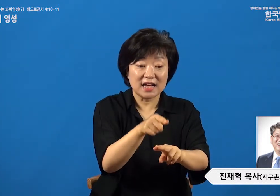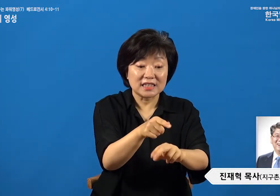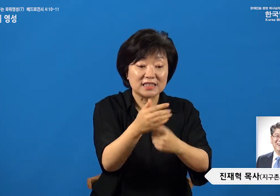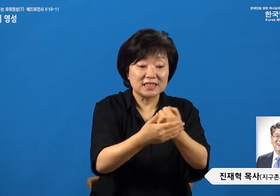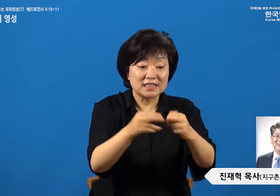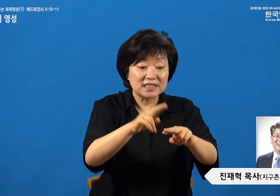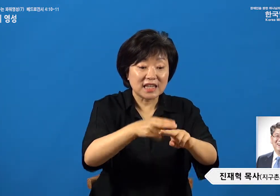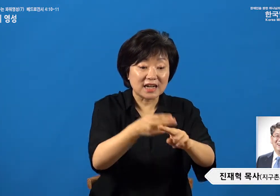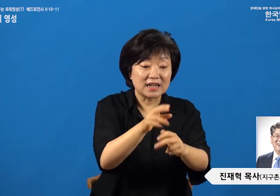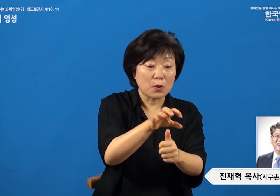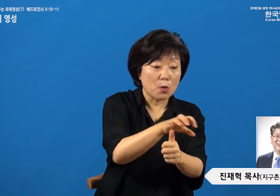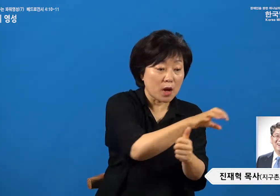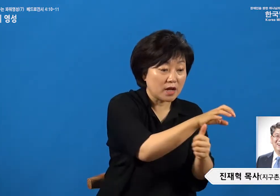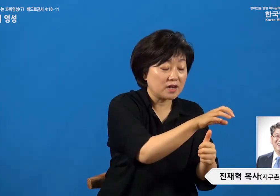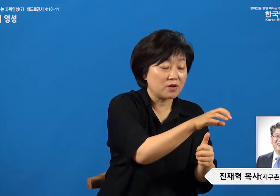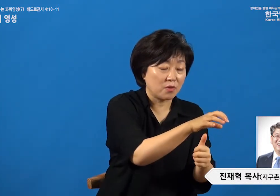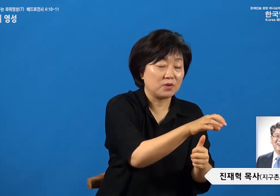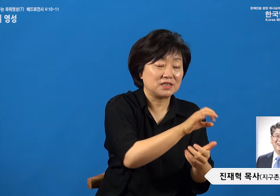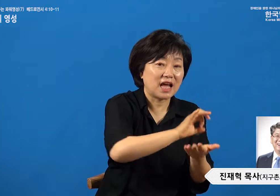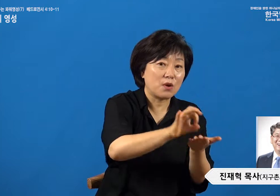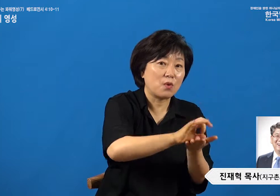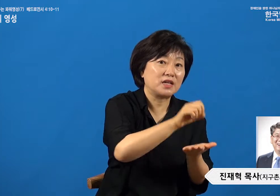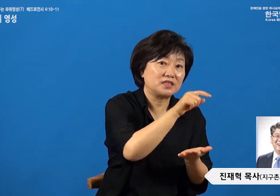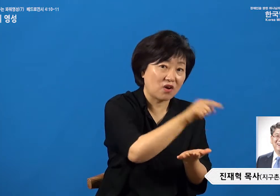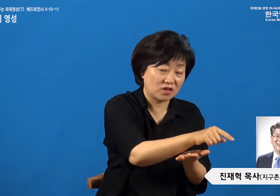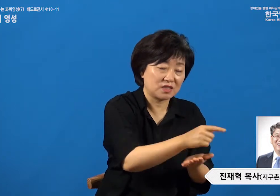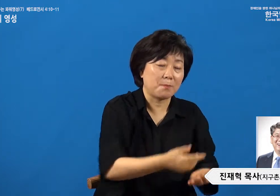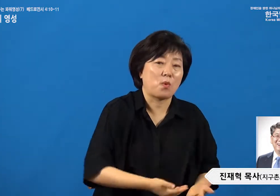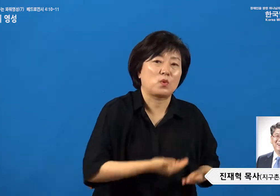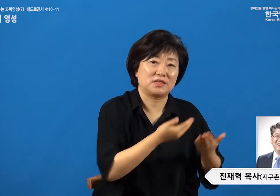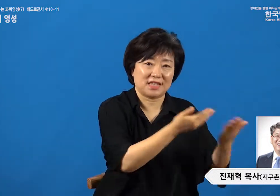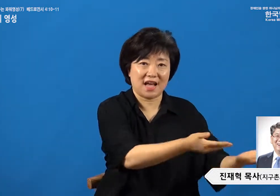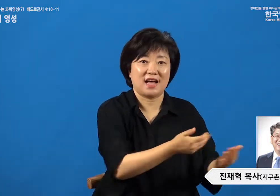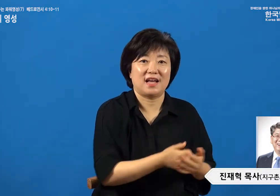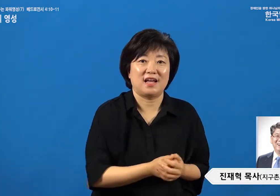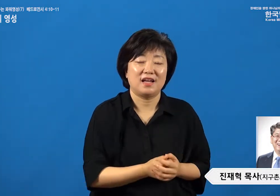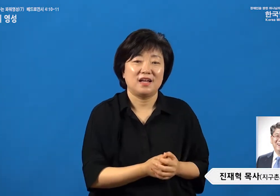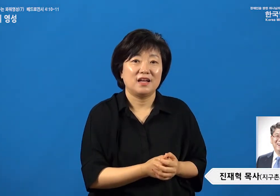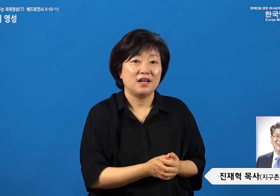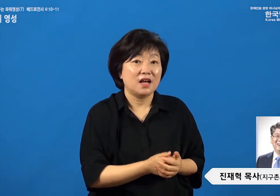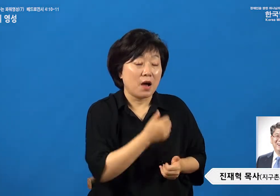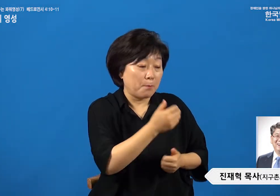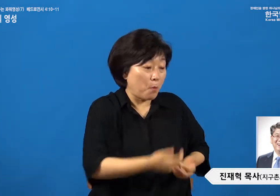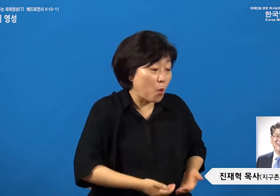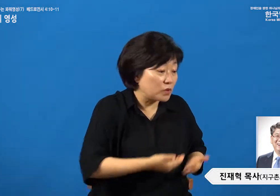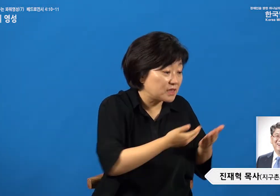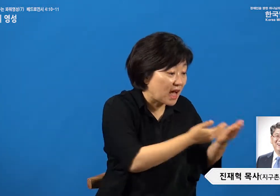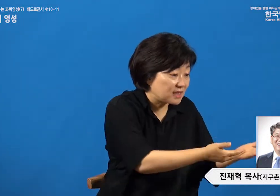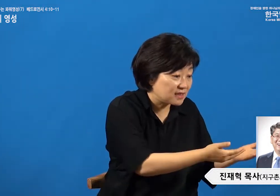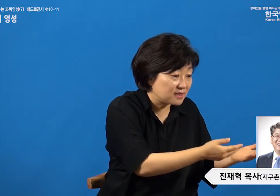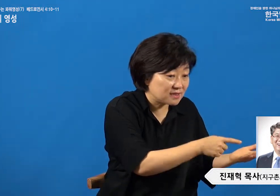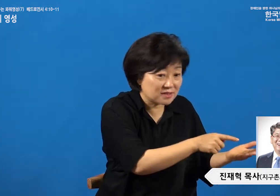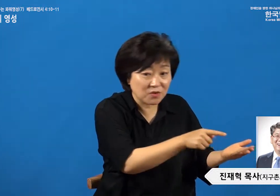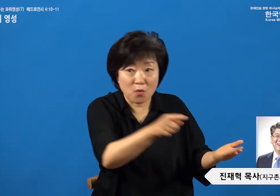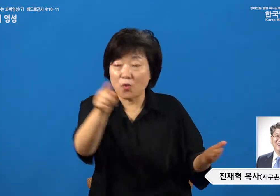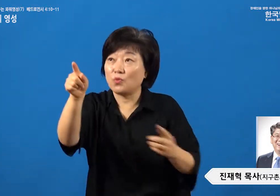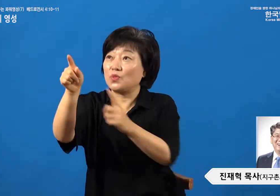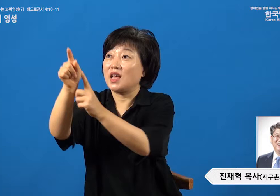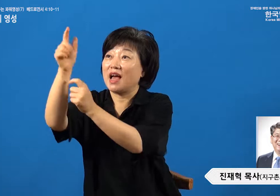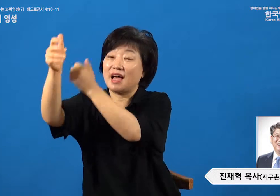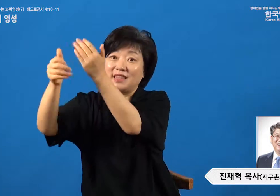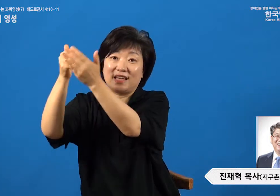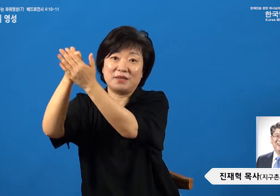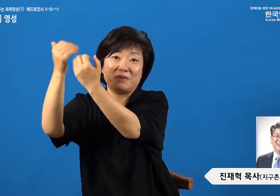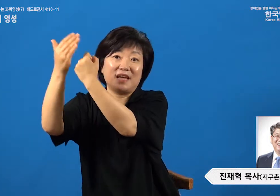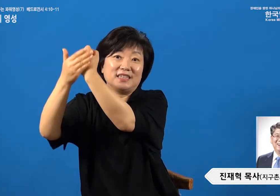것이 봉사다라고 말씀하시며, 하나님의 봉사는 바로 하나님의